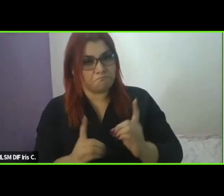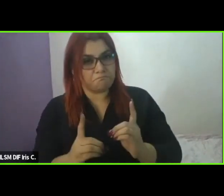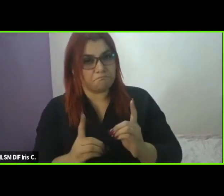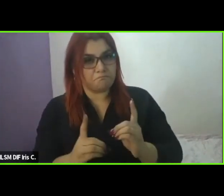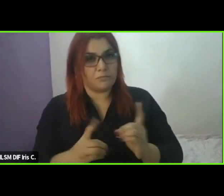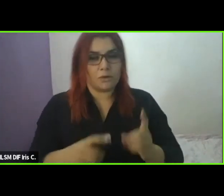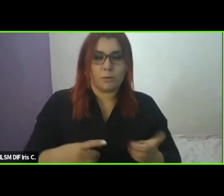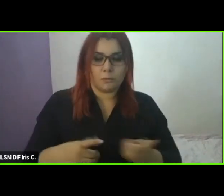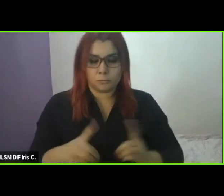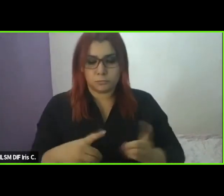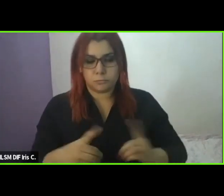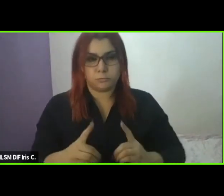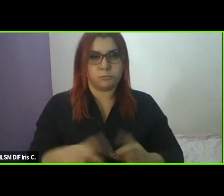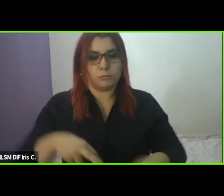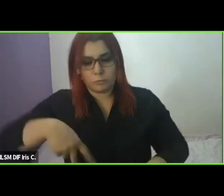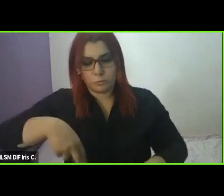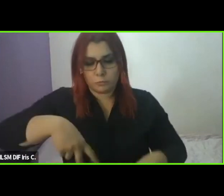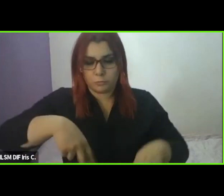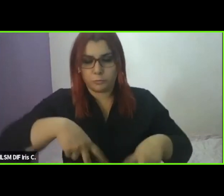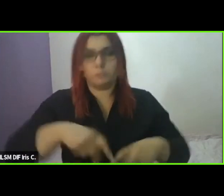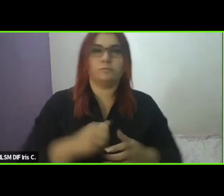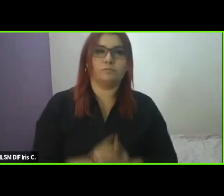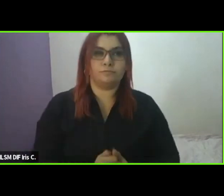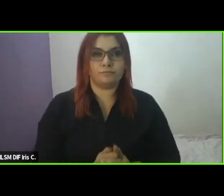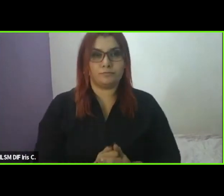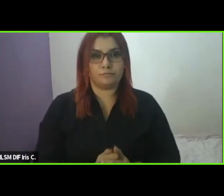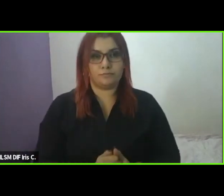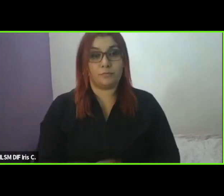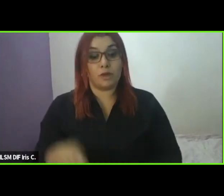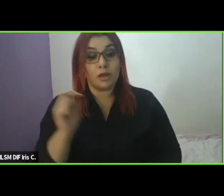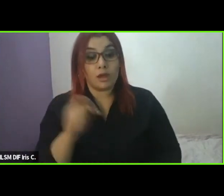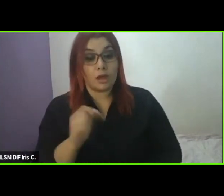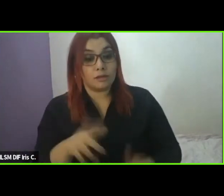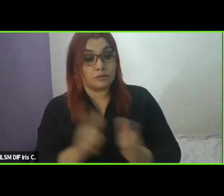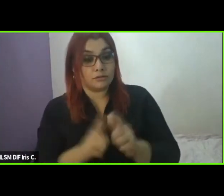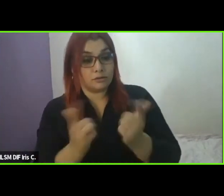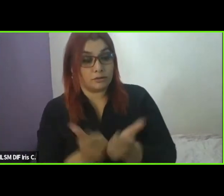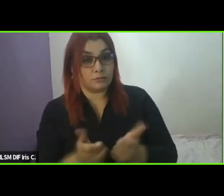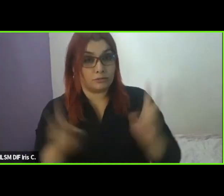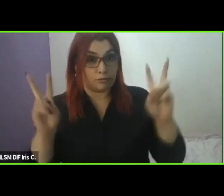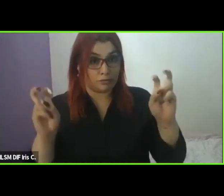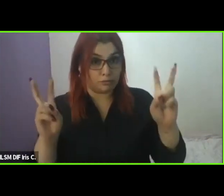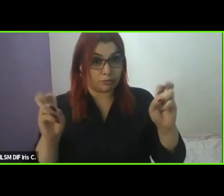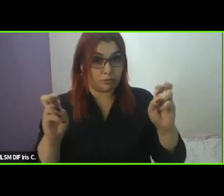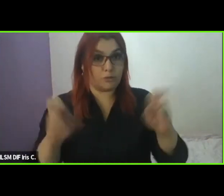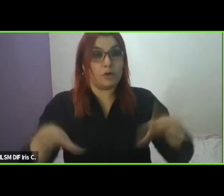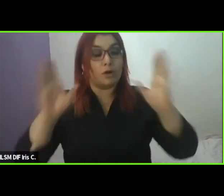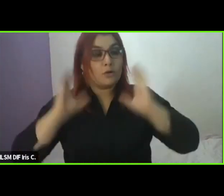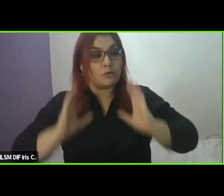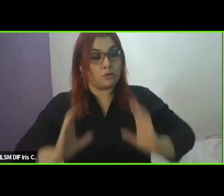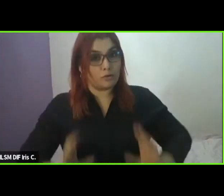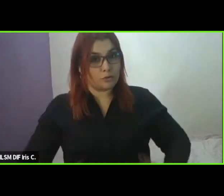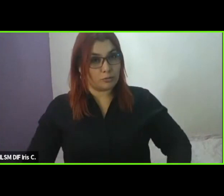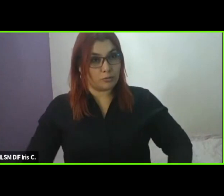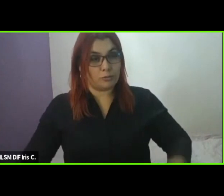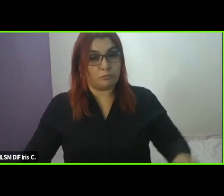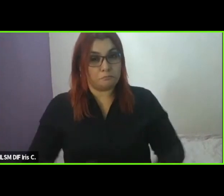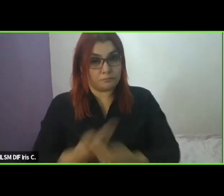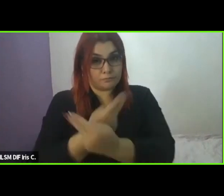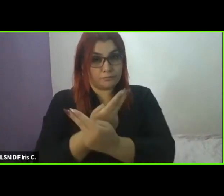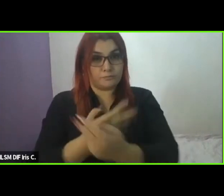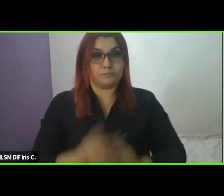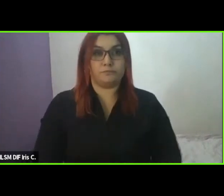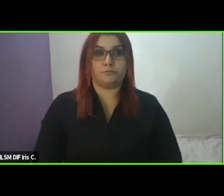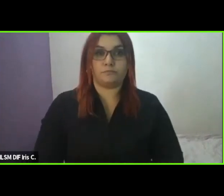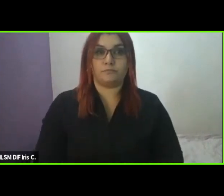anarquista. Y también este libro de Guadalupe Nettel que se llama El cuerpo en que nací. Lo bueno de los